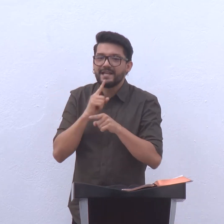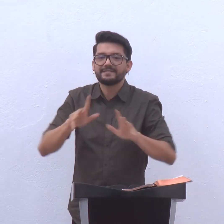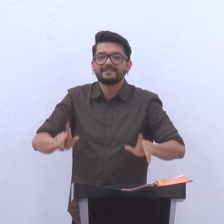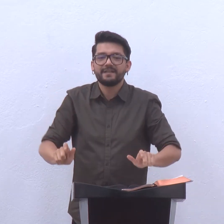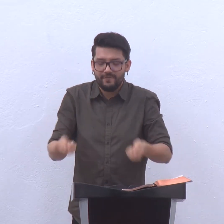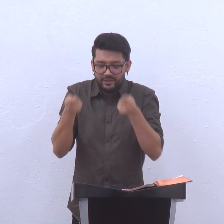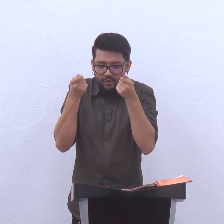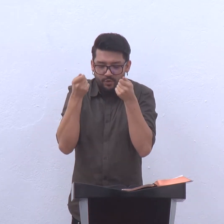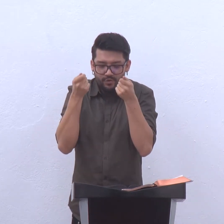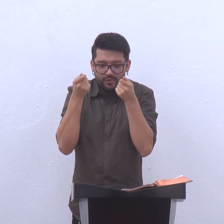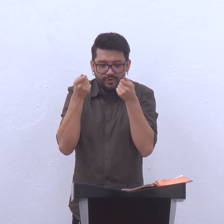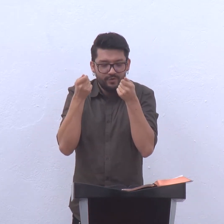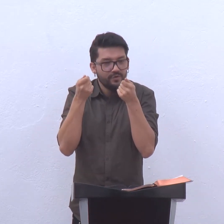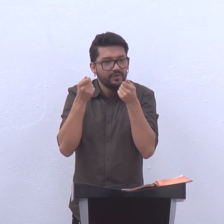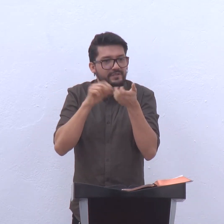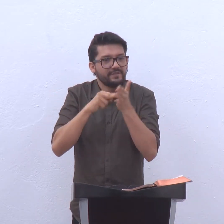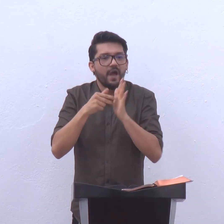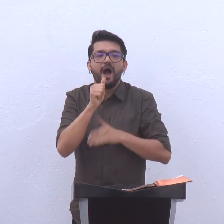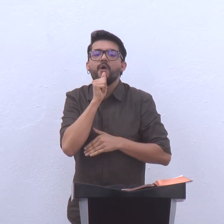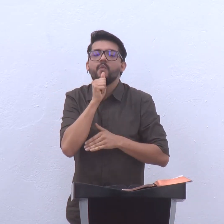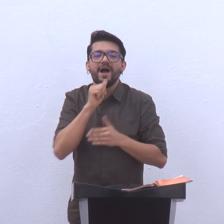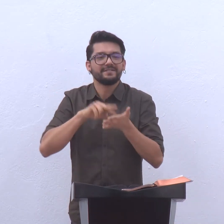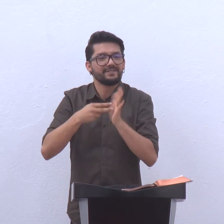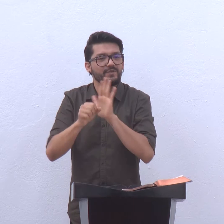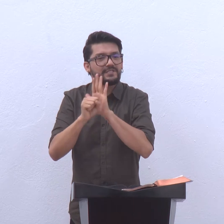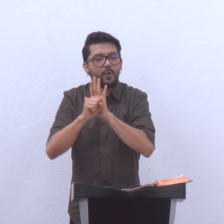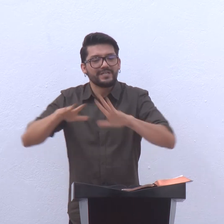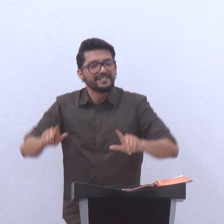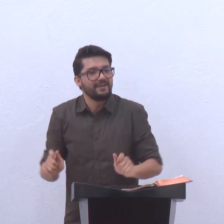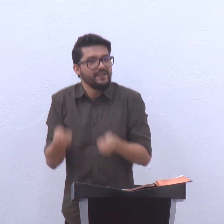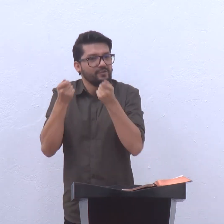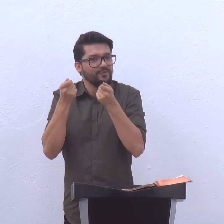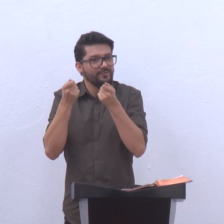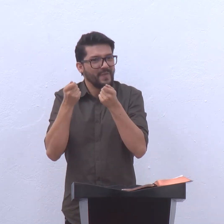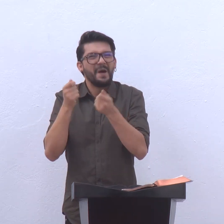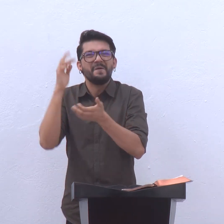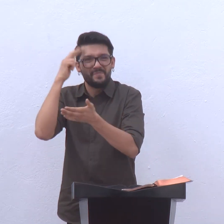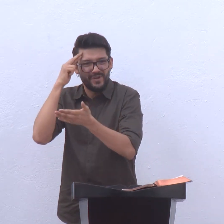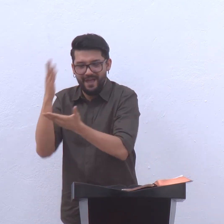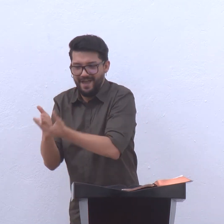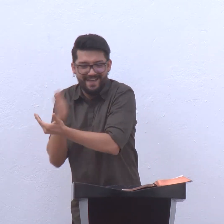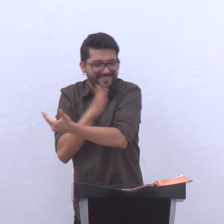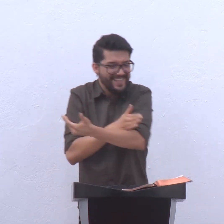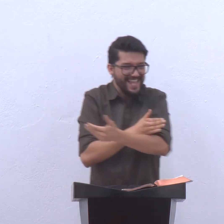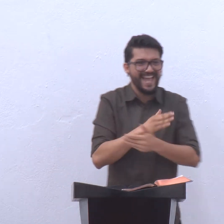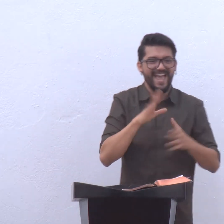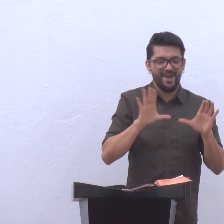Ahora, Él dice que Él es la fuente de salvación, ¿cierto?